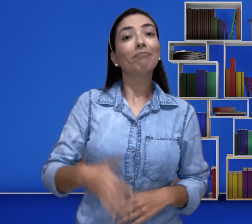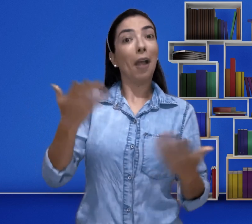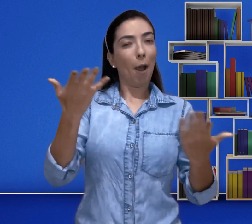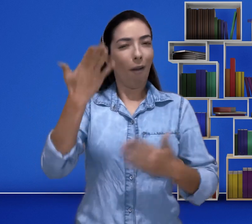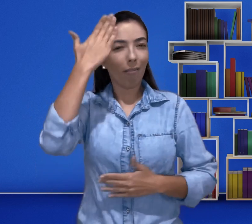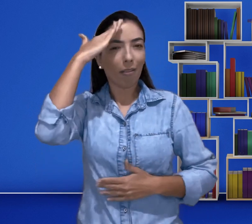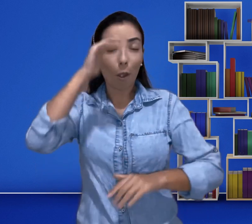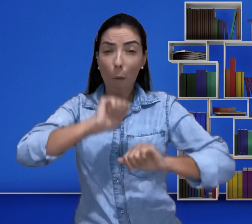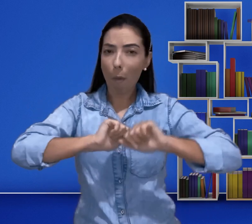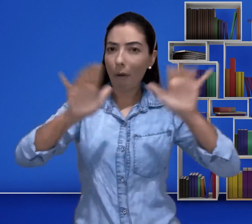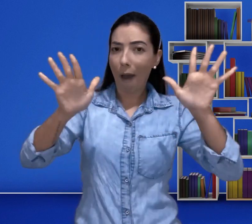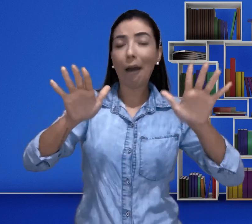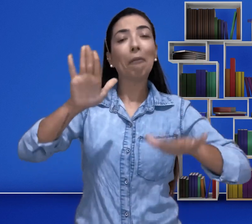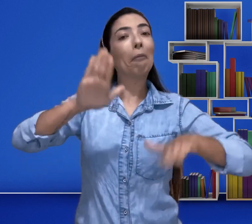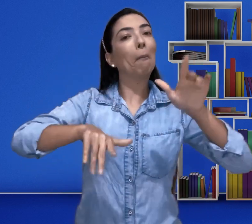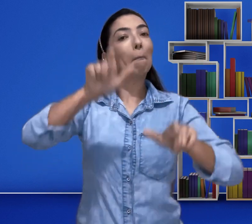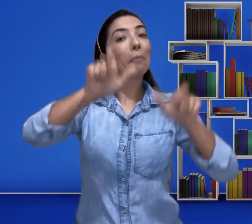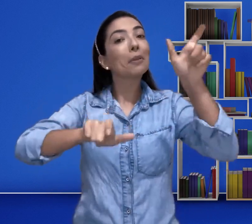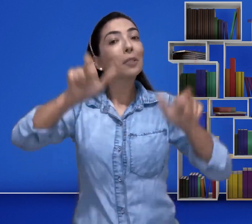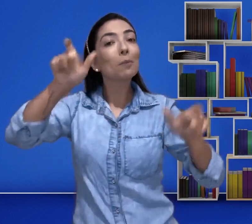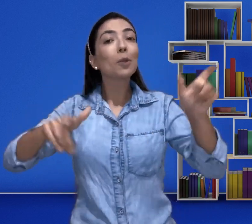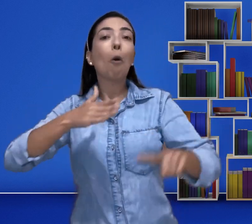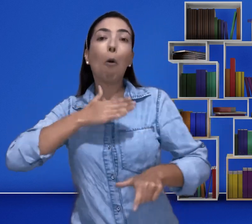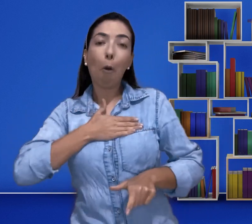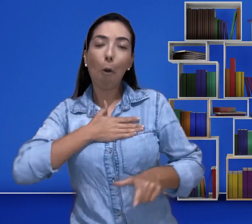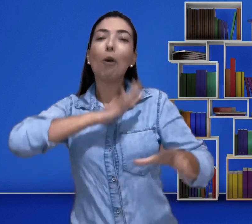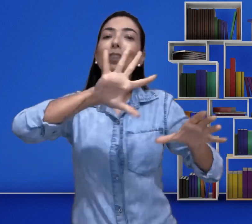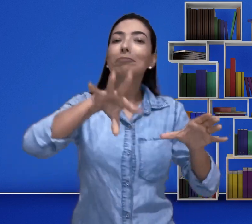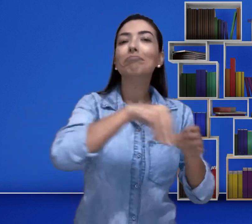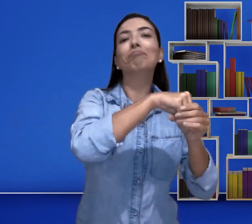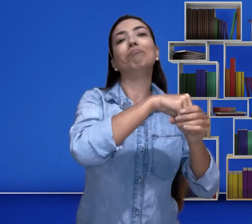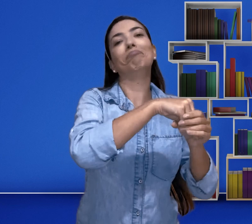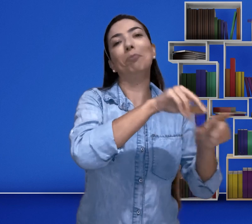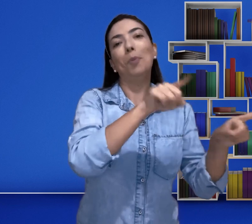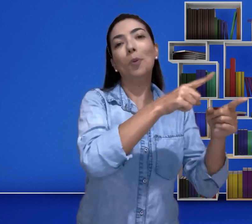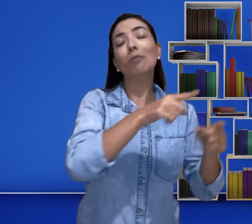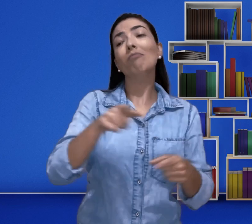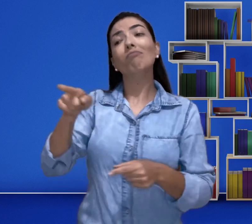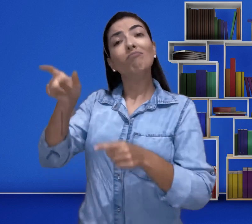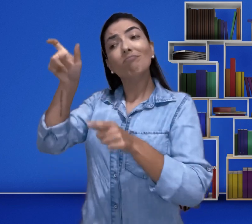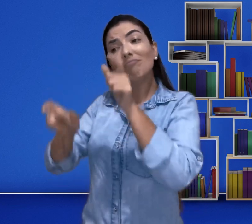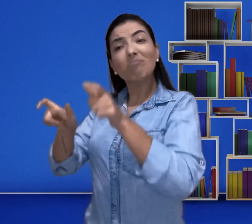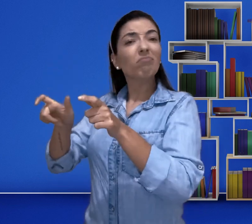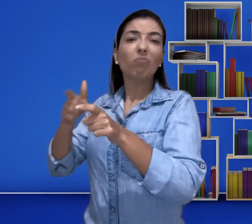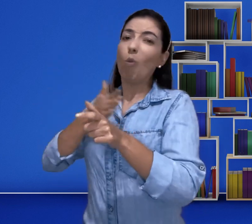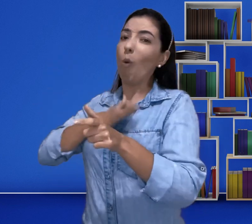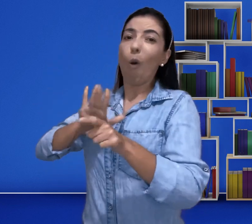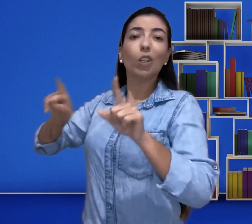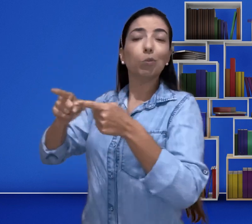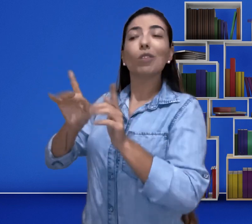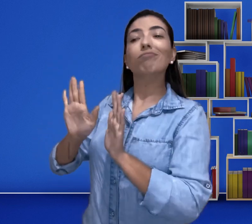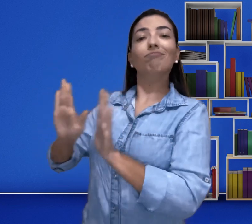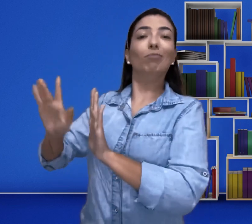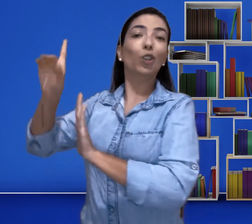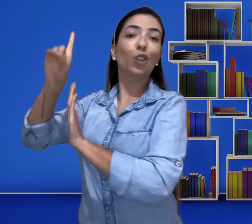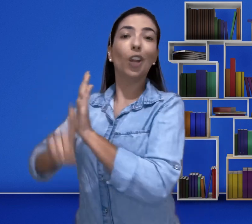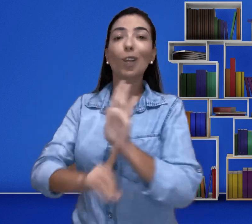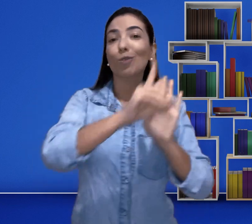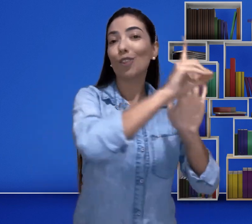Vocês entenderam que vai depender de pessoa para pessoa? Alguns gostam de música, alguns não gostam de música. É direito